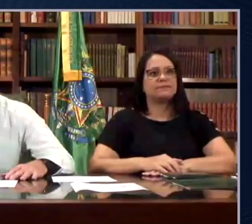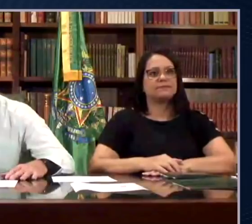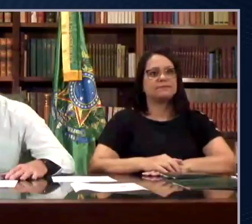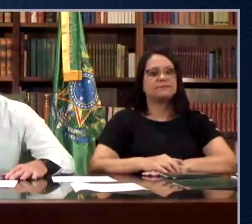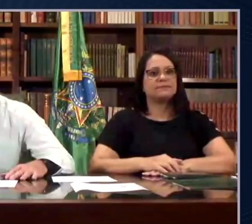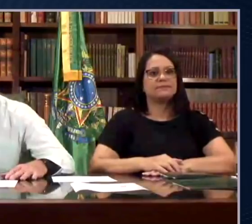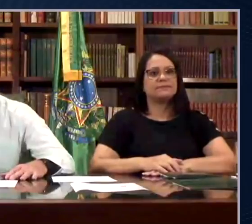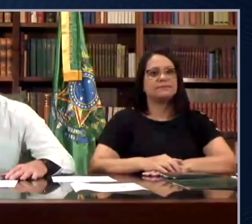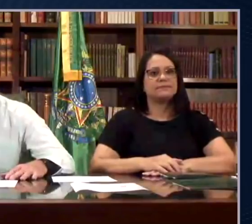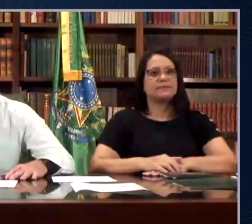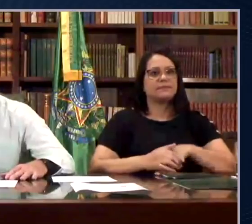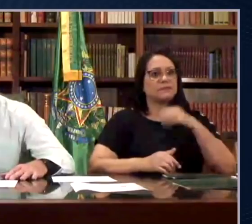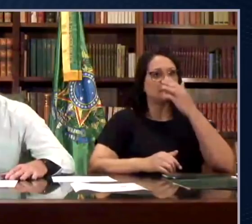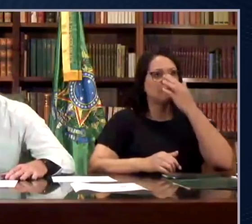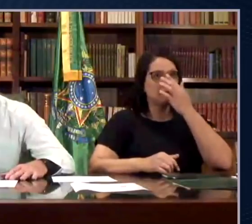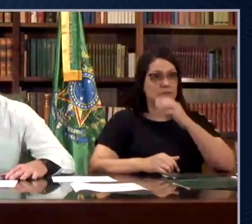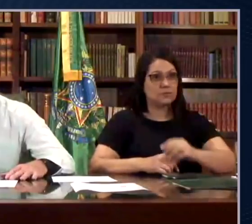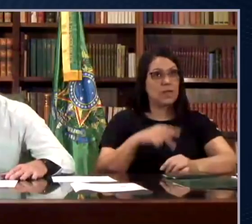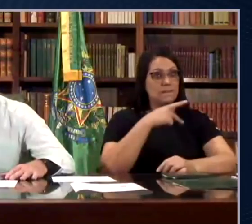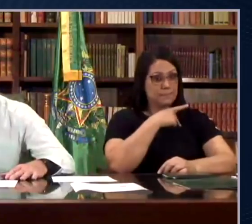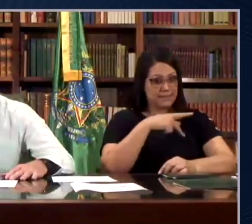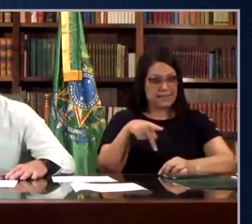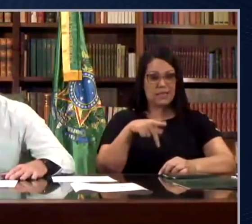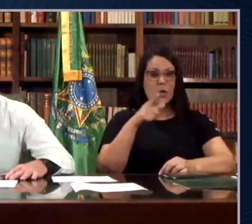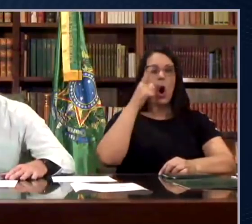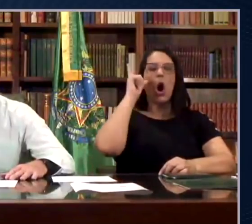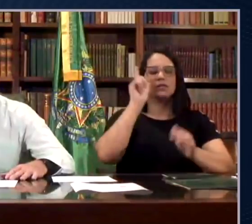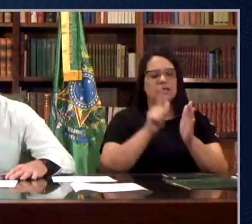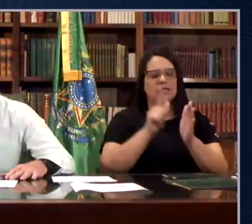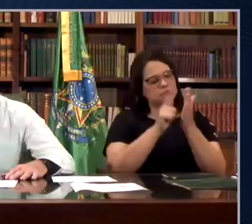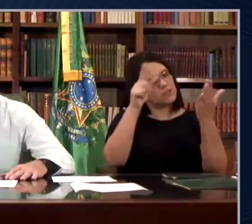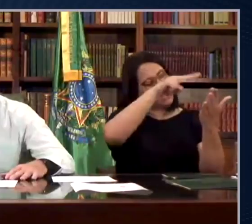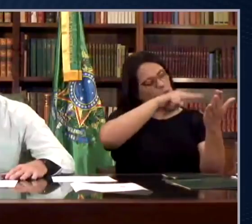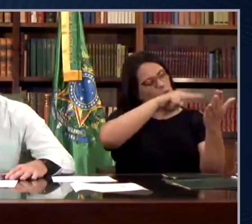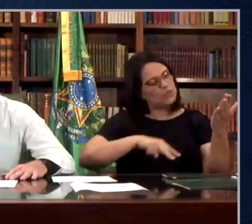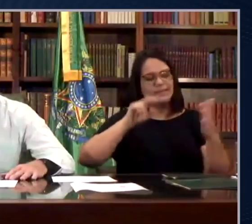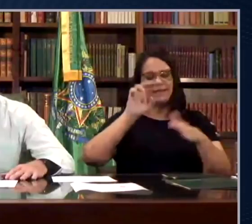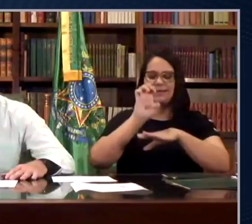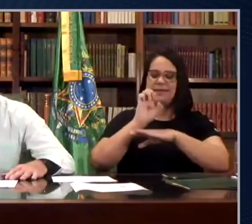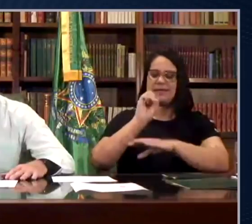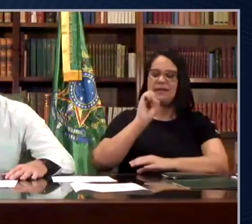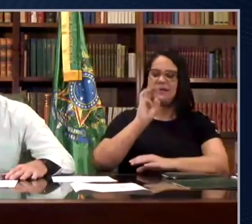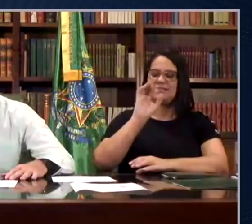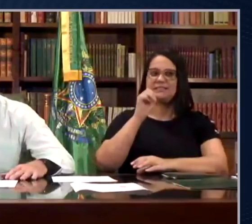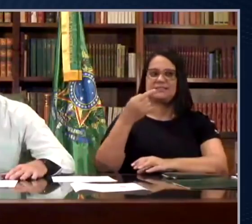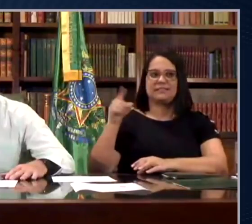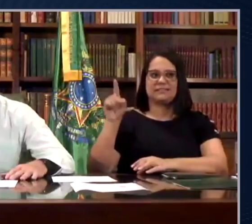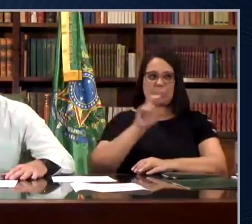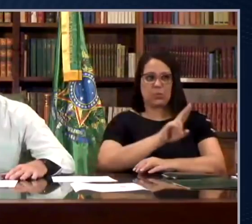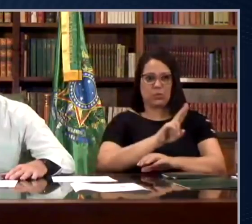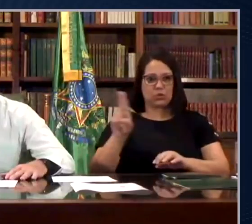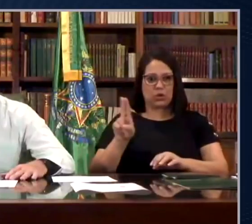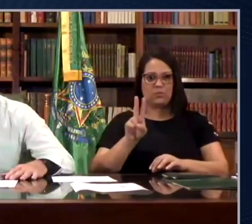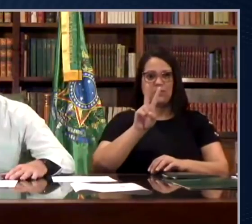Presidente, eu li uma manchete do Estadão ontem, que, vista pelo avesso, que é o que se deve